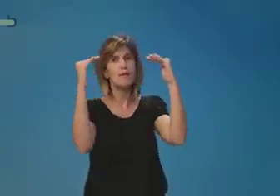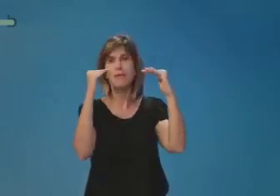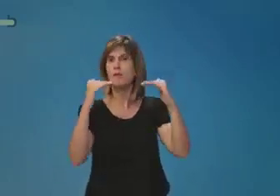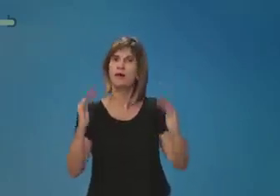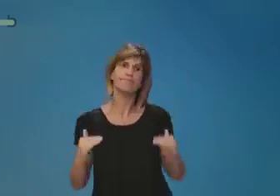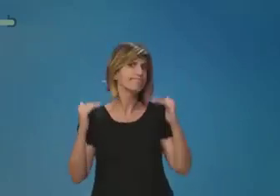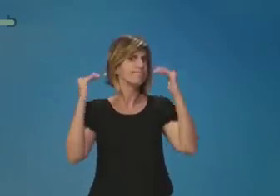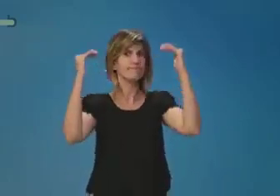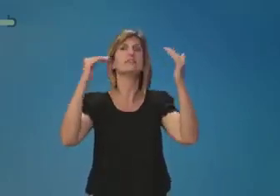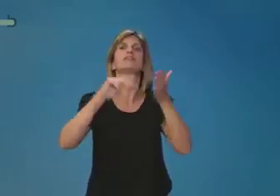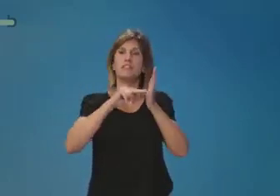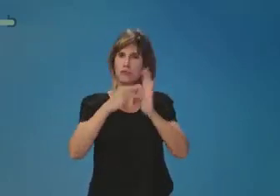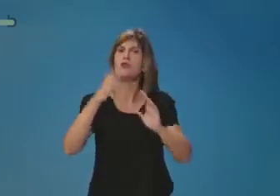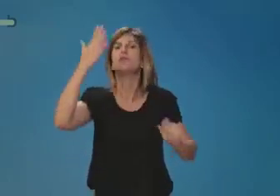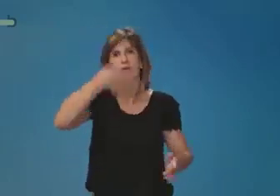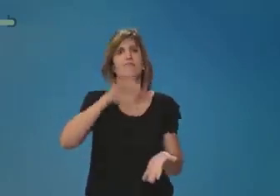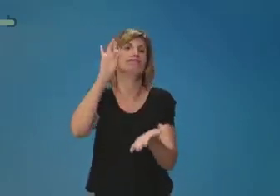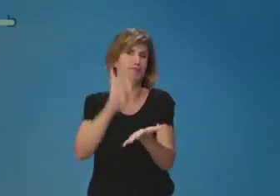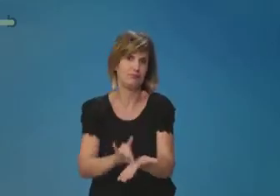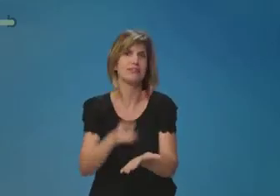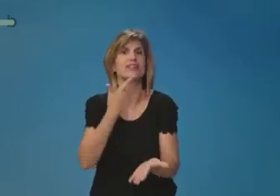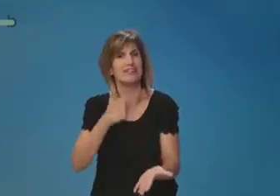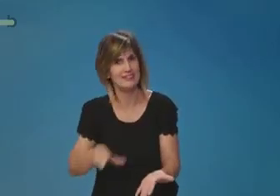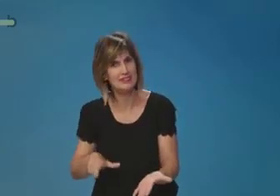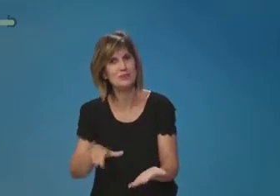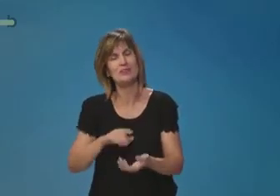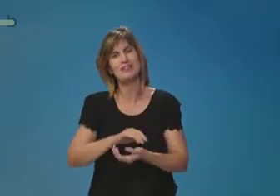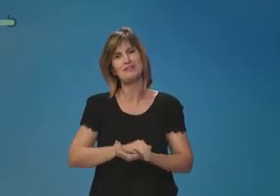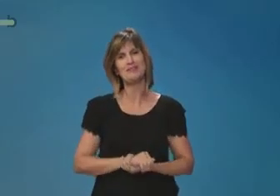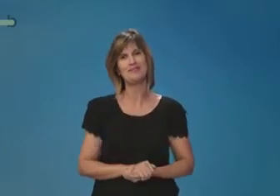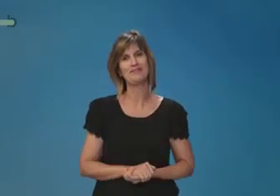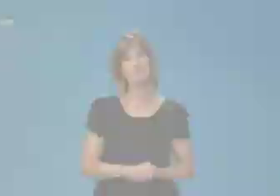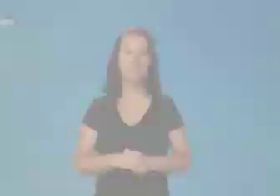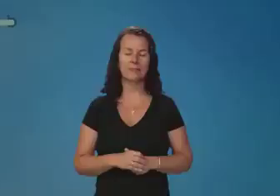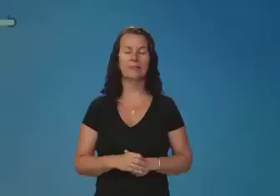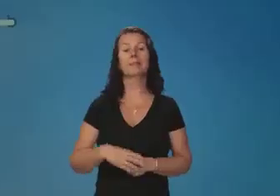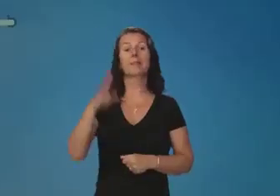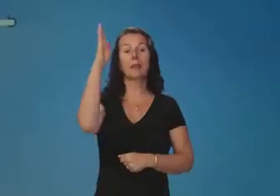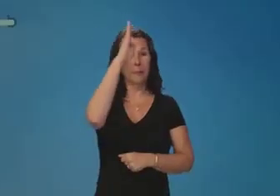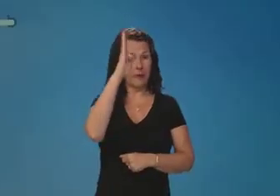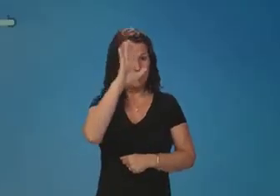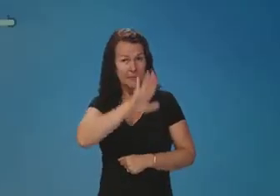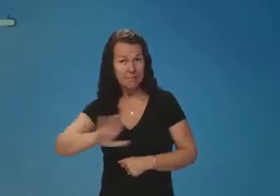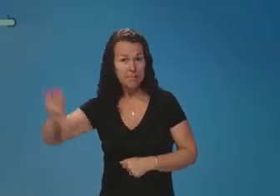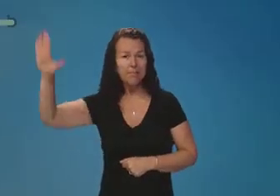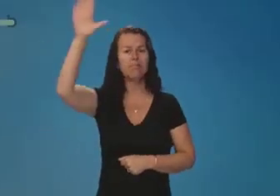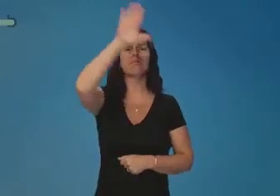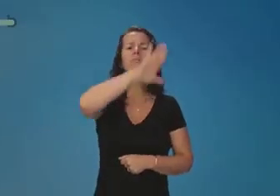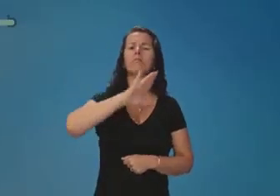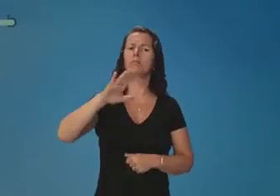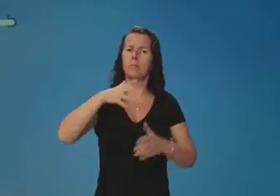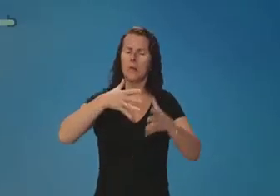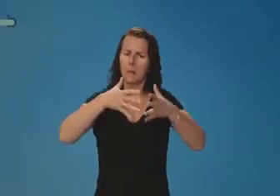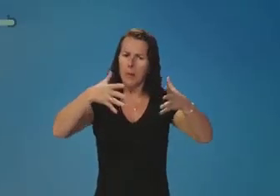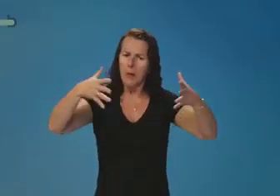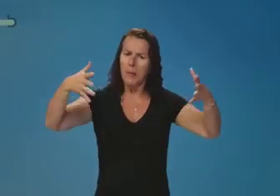níveis linguísticos. É uma produção diferente, ainda assim é uma língua. Em todo o Brasil, as pesquisas sobre língua